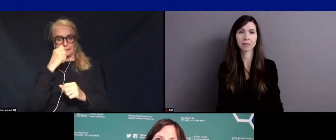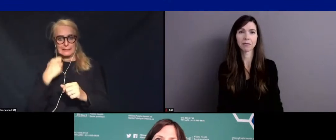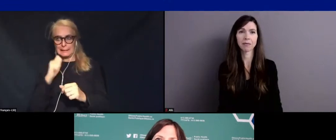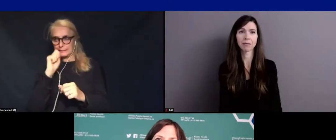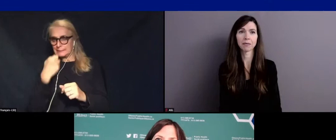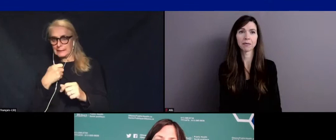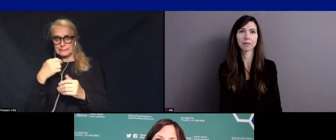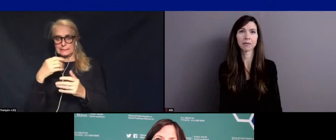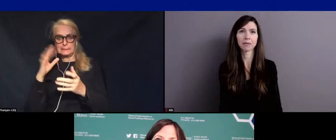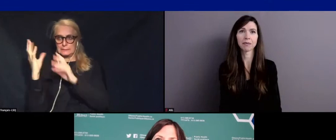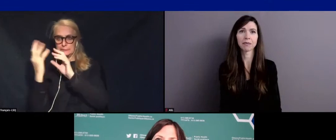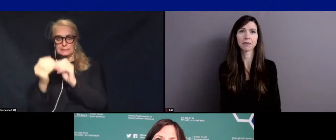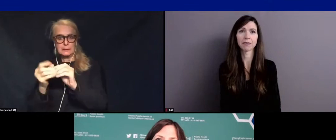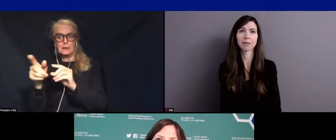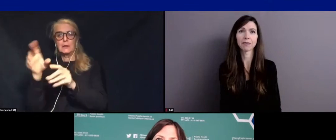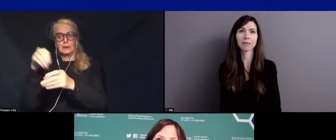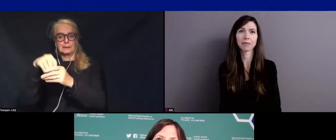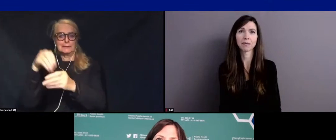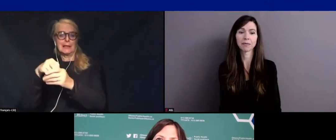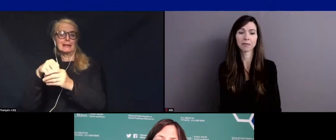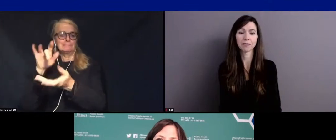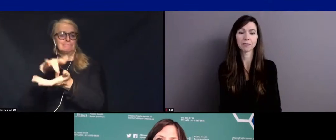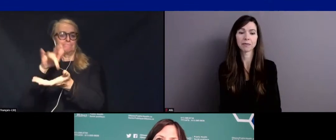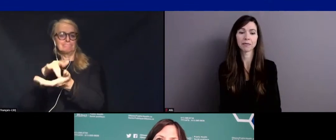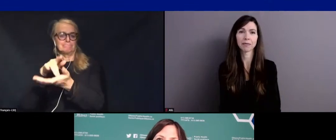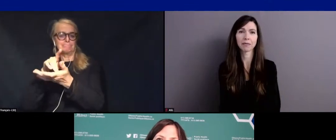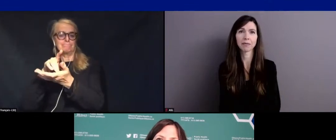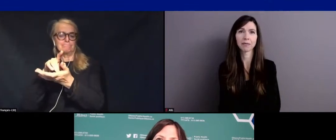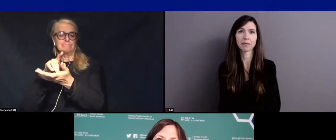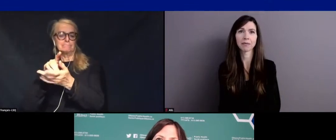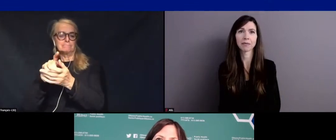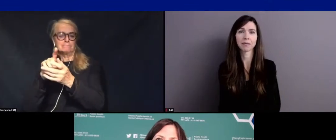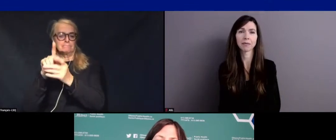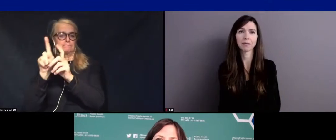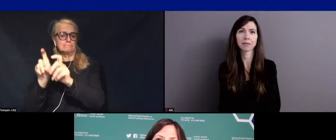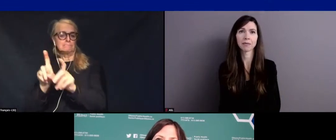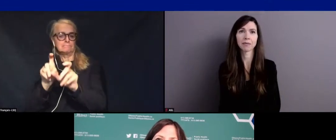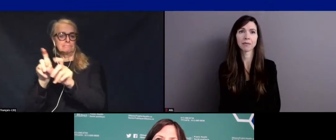provient des centres de dépistage. Est-ce que ça comprend aussi